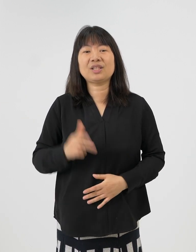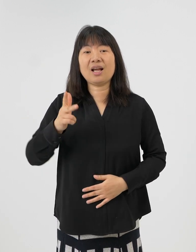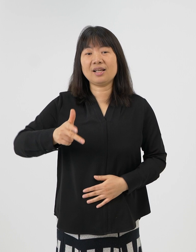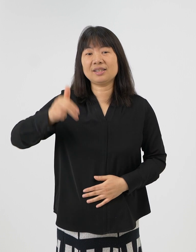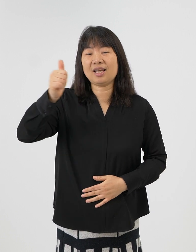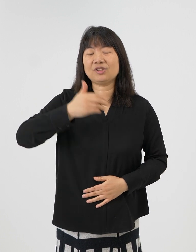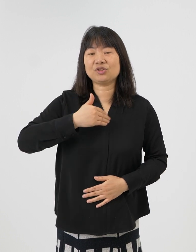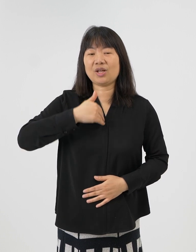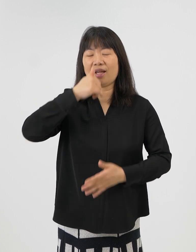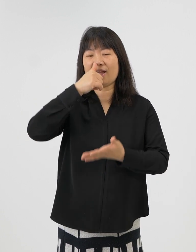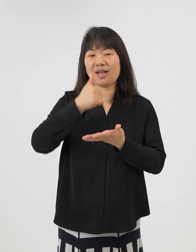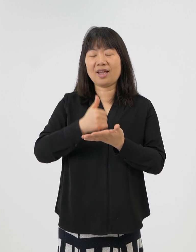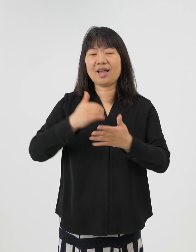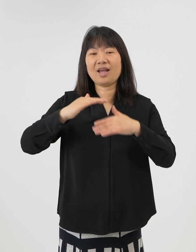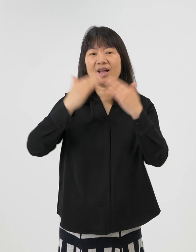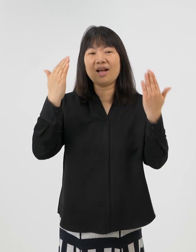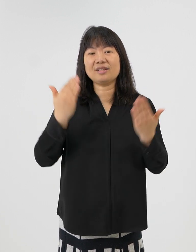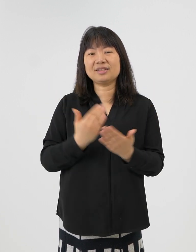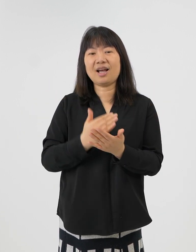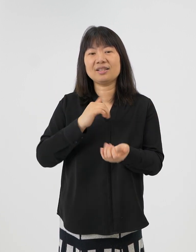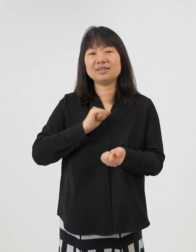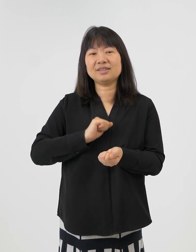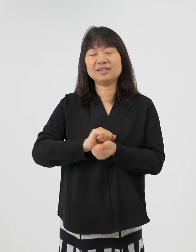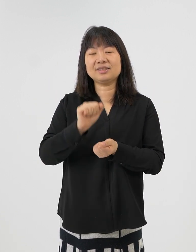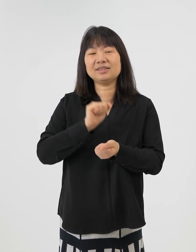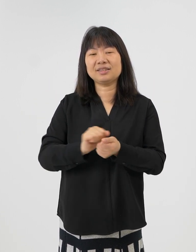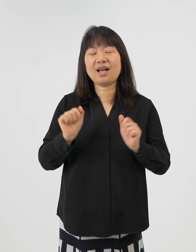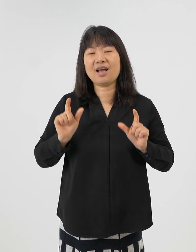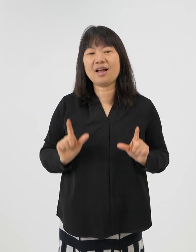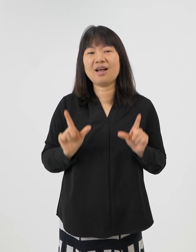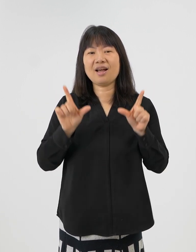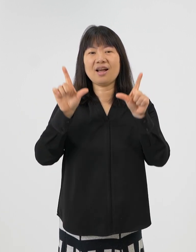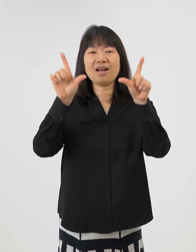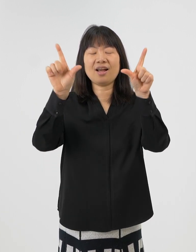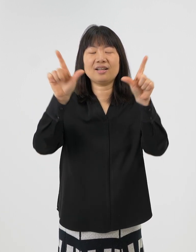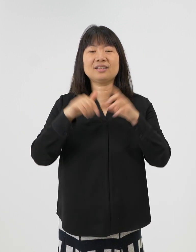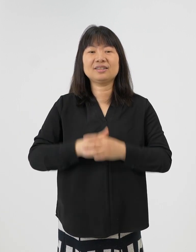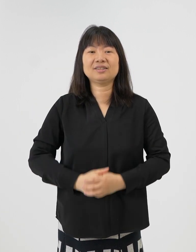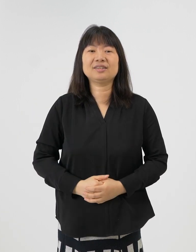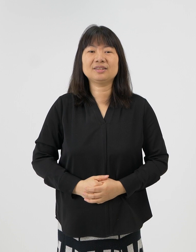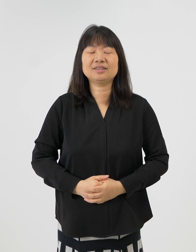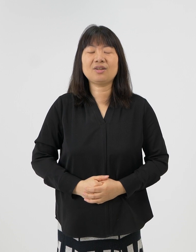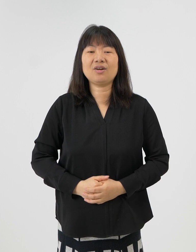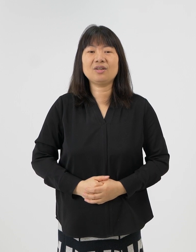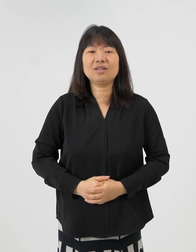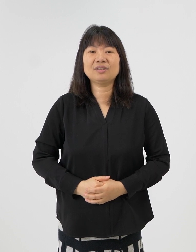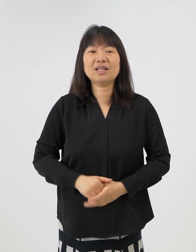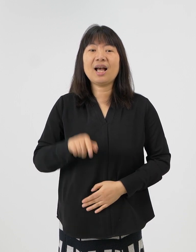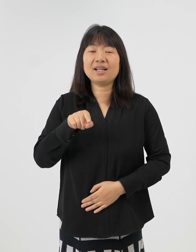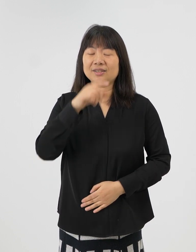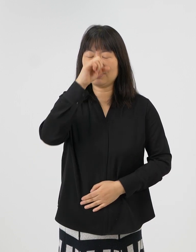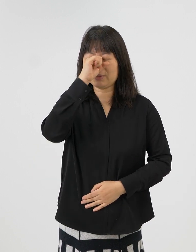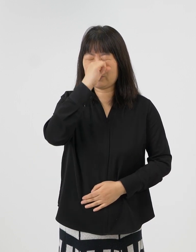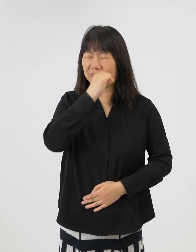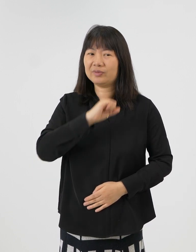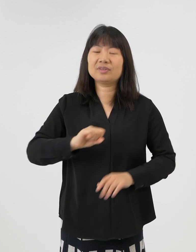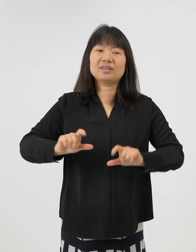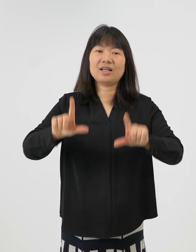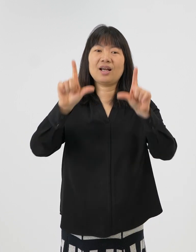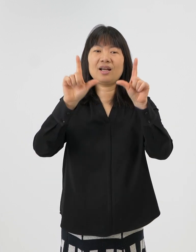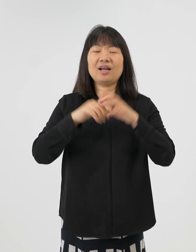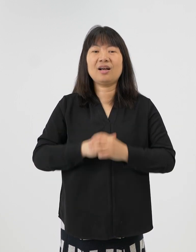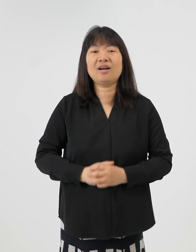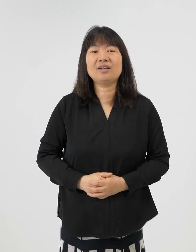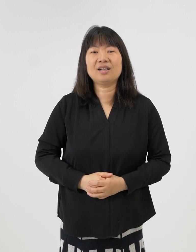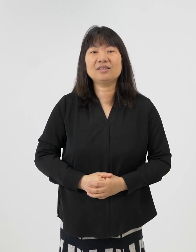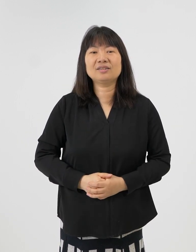주 나의 죄 다 씻은 날 이 좋은 날